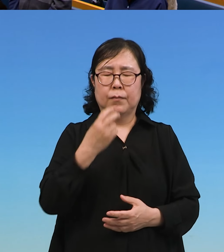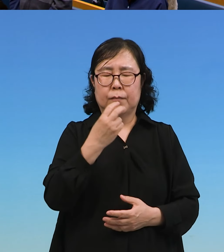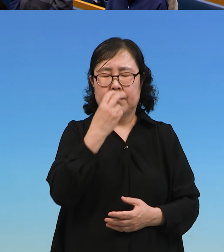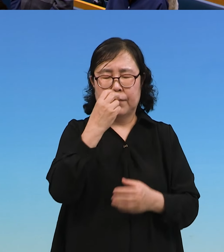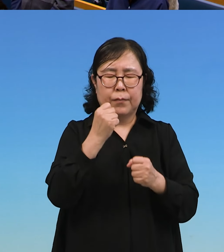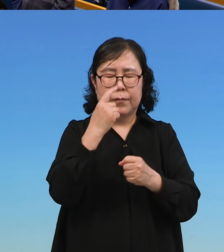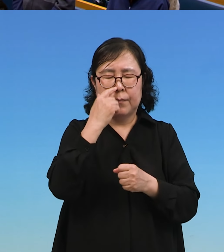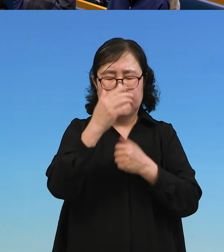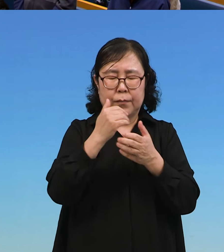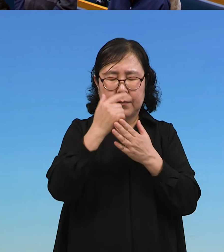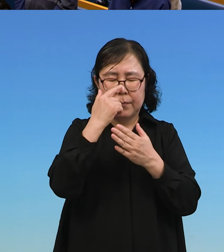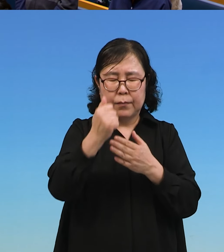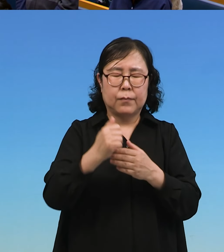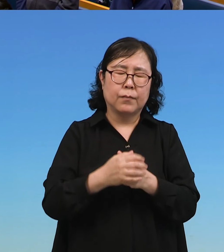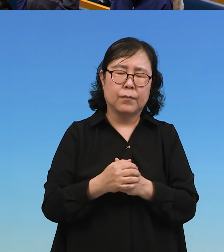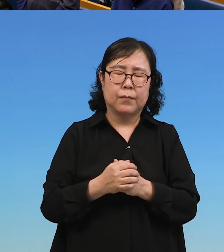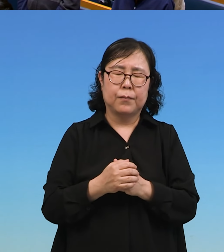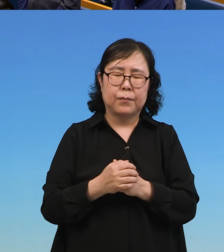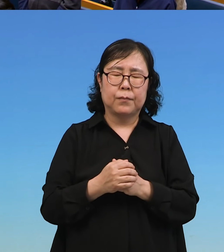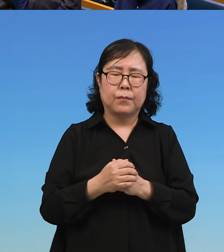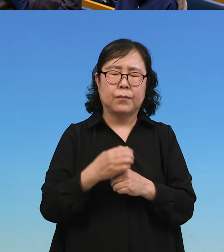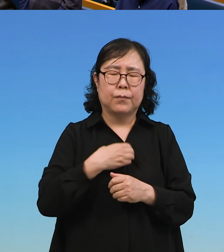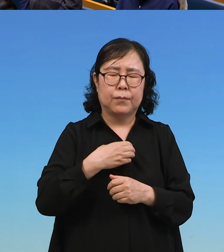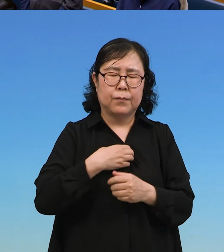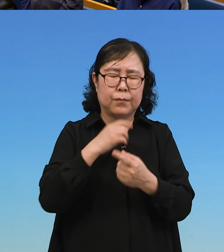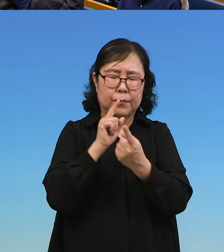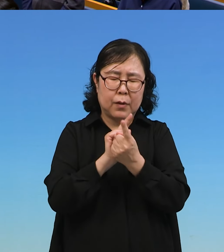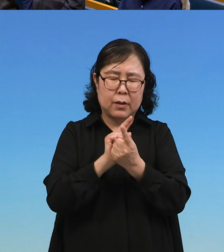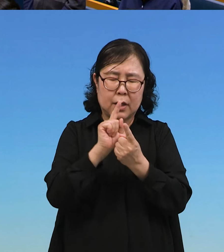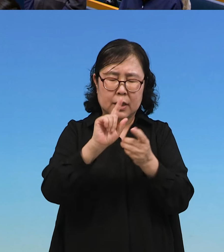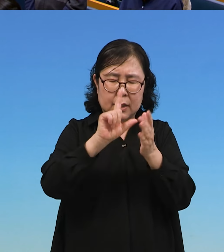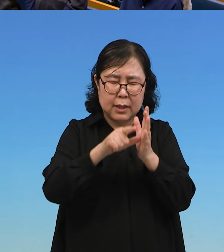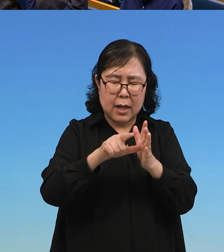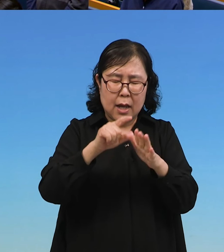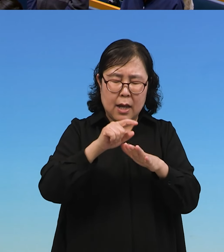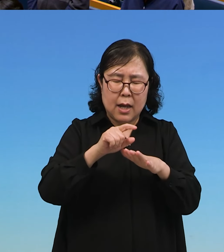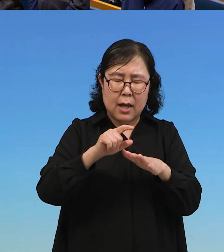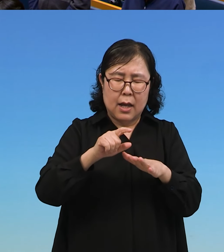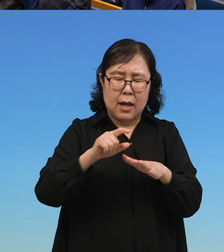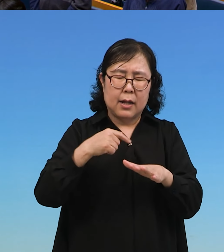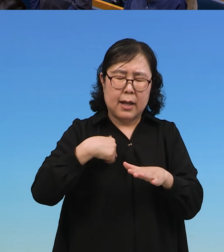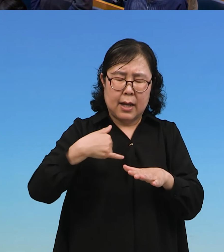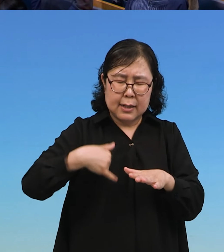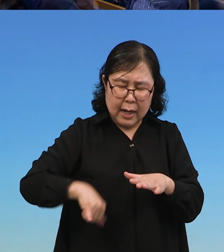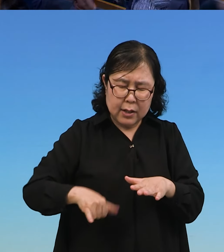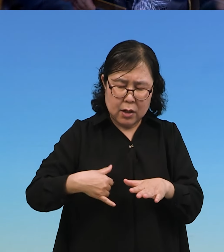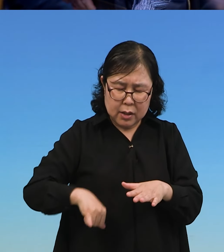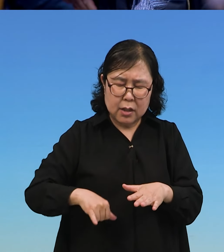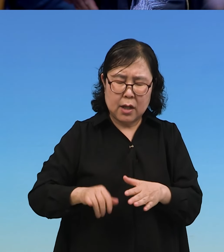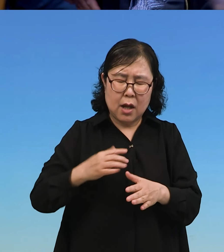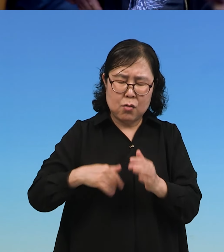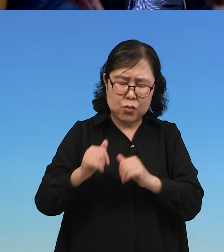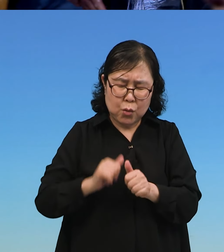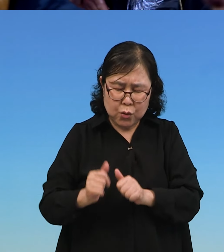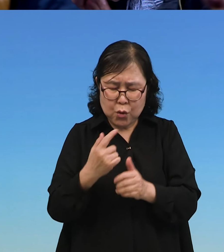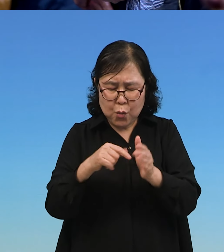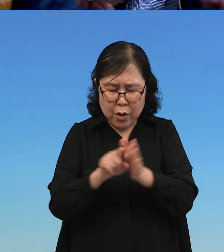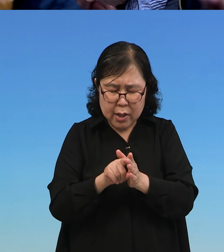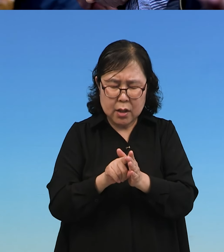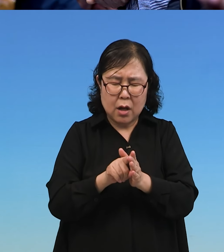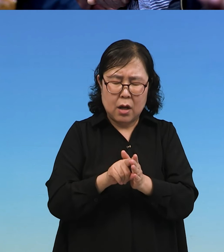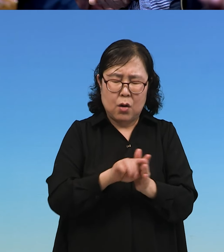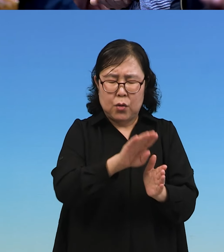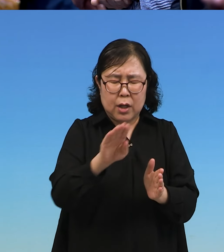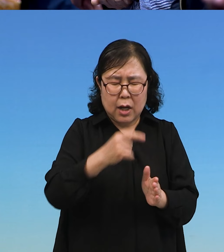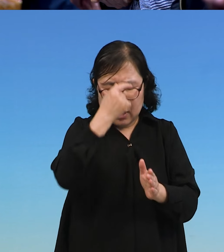살아계신 하나님 아버지, 위기를 만난 이 시대 다음 세대 자녀들을 위하여 하나님 우리가 함께같이 기도하기